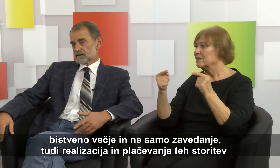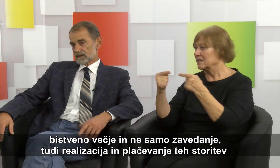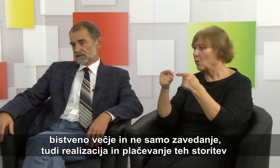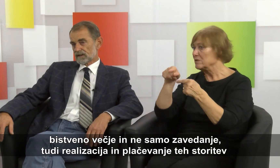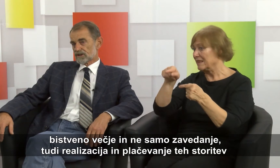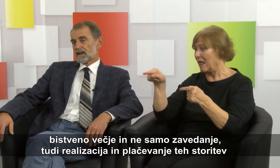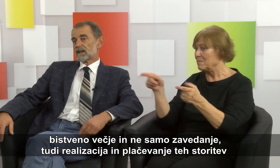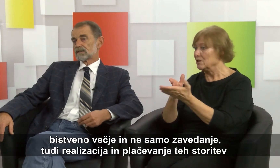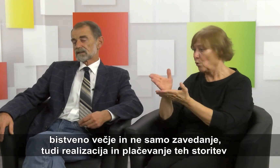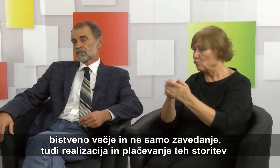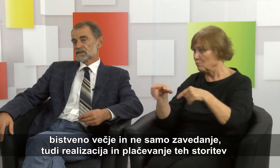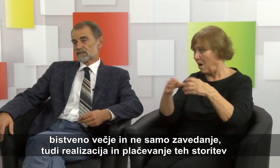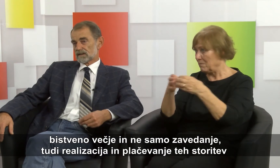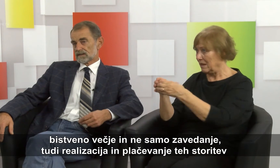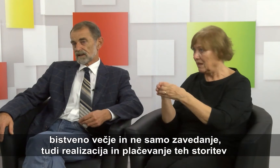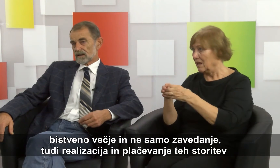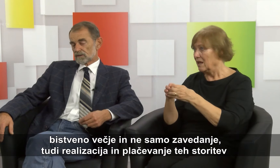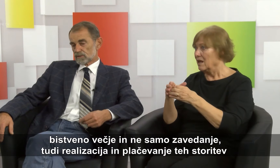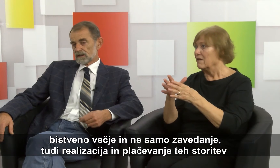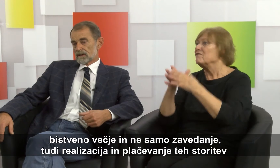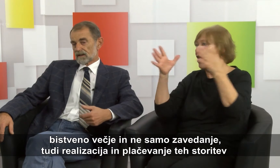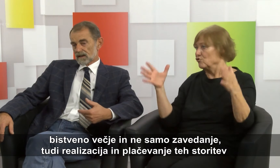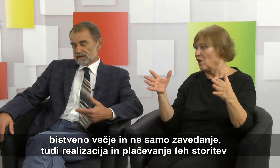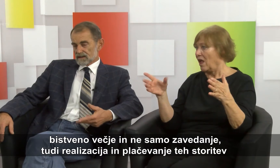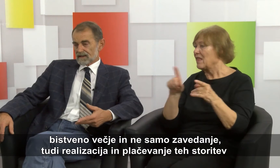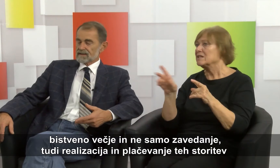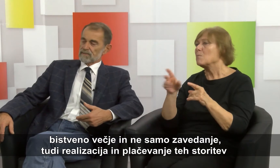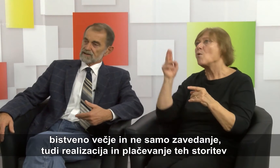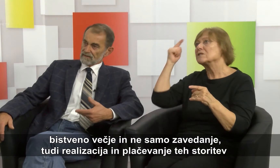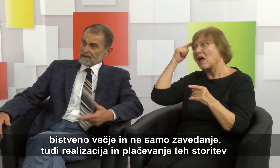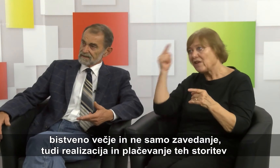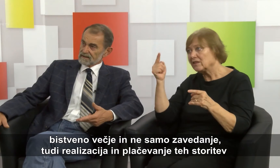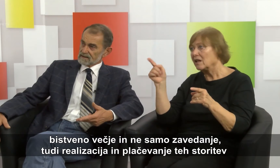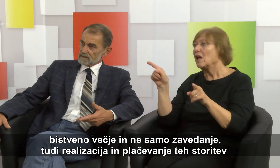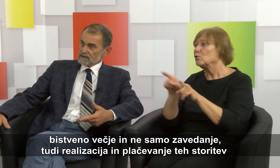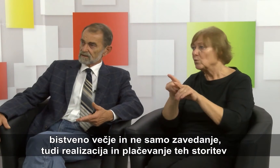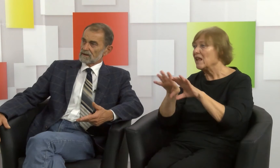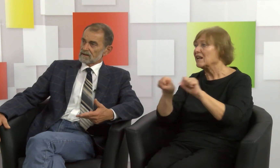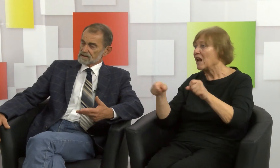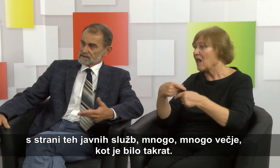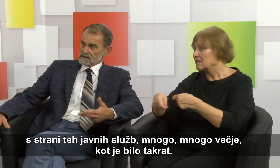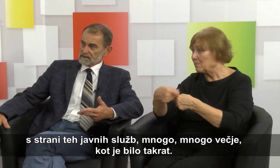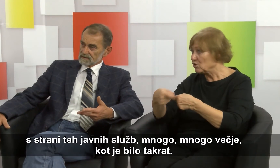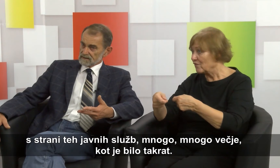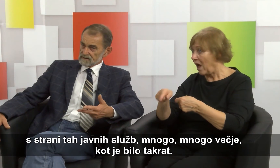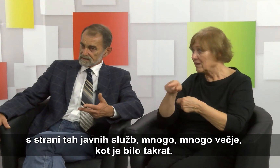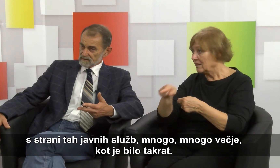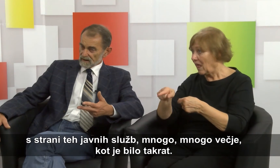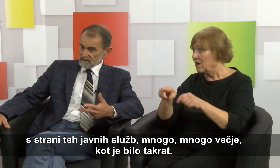bistveno večje in ne samo zavedanje, tudi realizacija, plačevanje teh storitev z strani